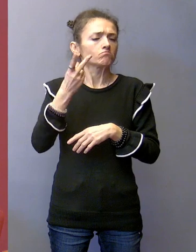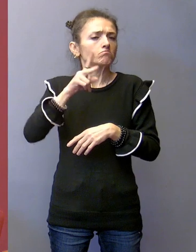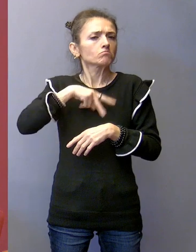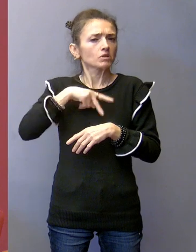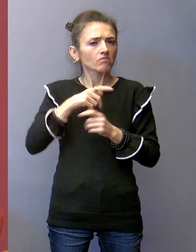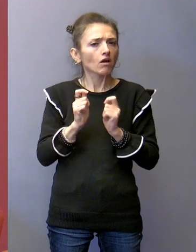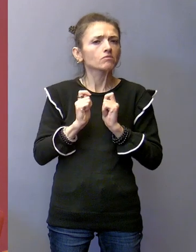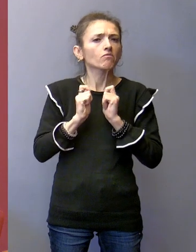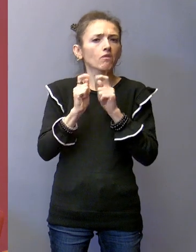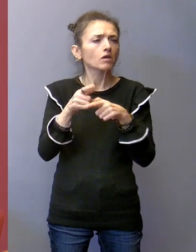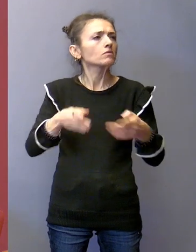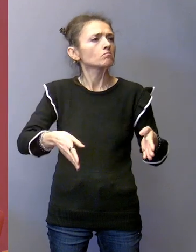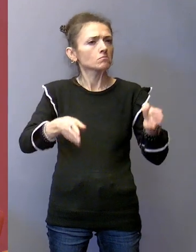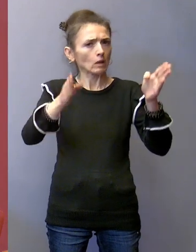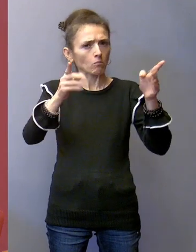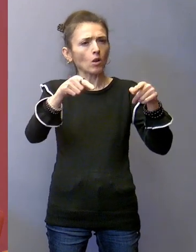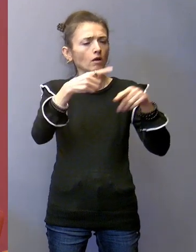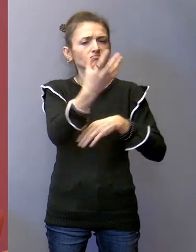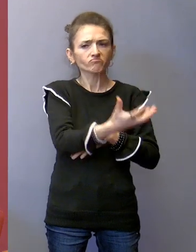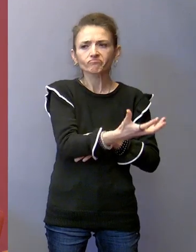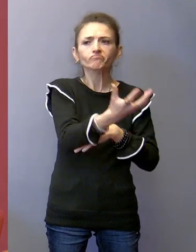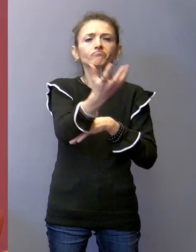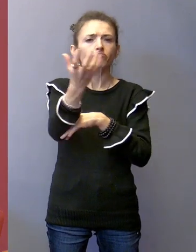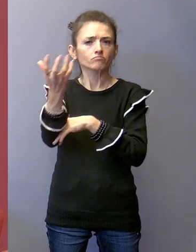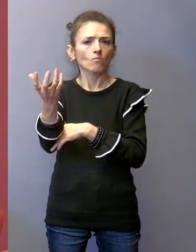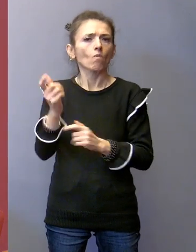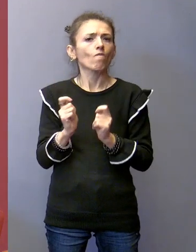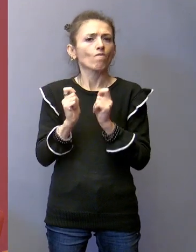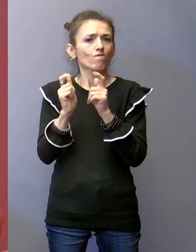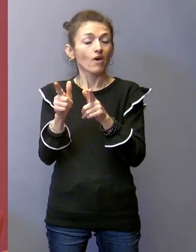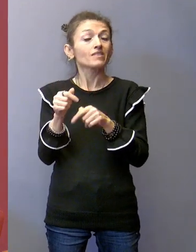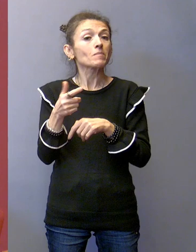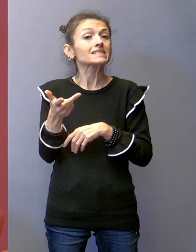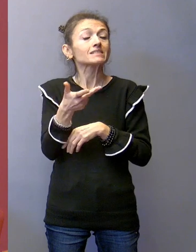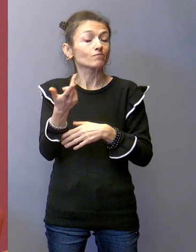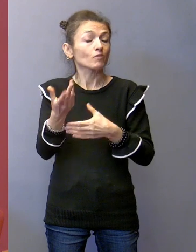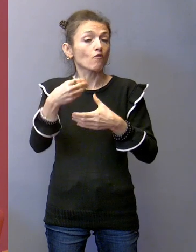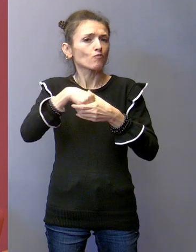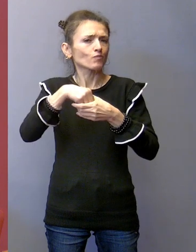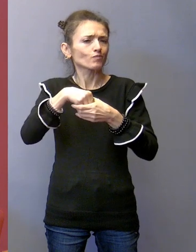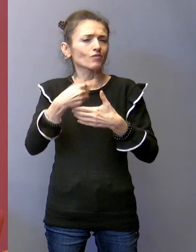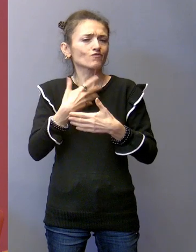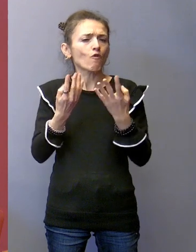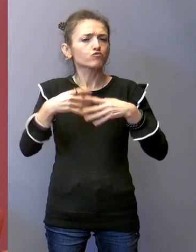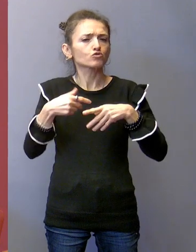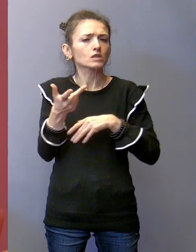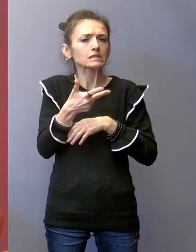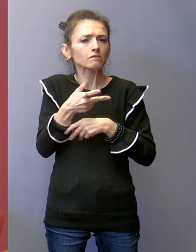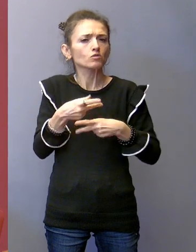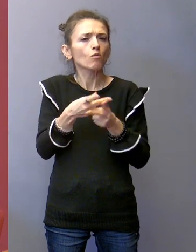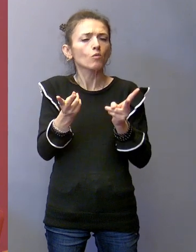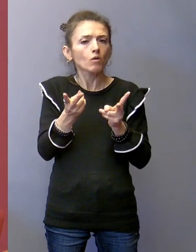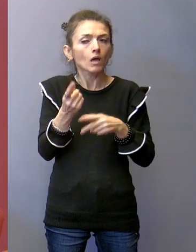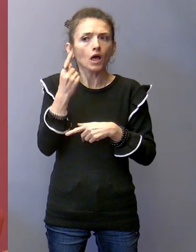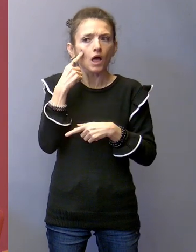volontà comunale di allenare il bene ok l'ha venduto con quella funzione di servizio pubblico interna Ok ci si